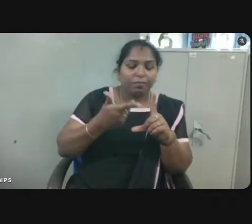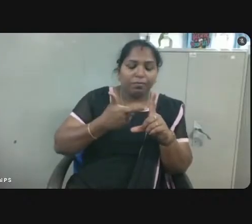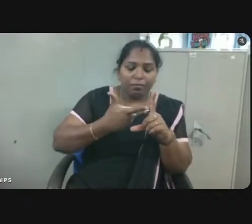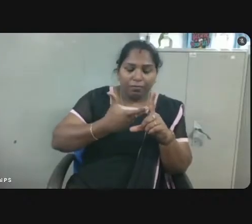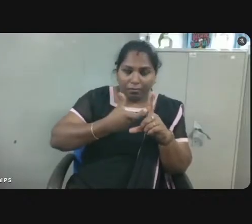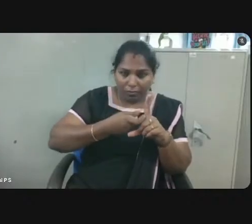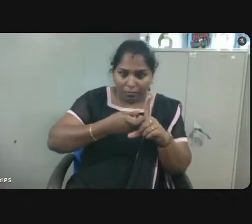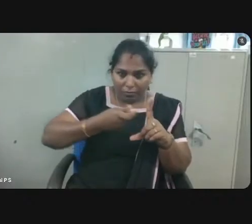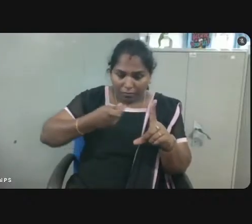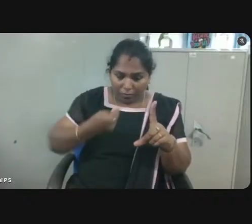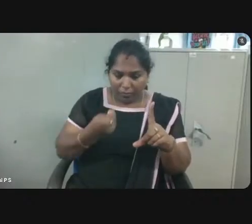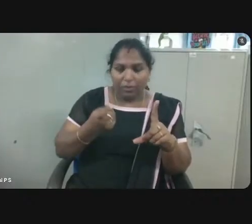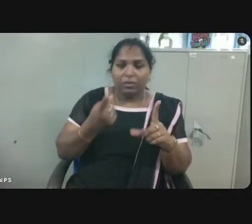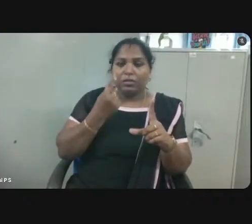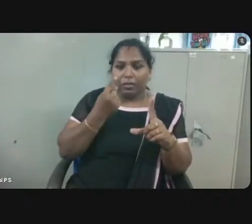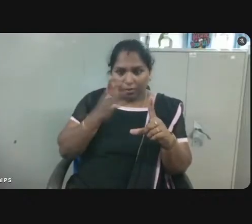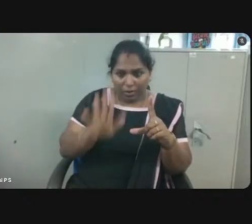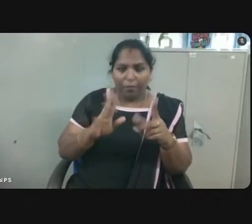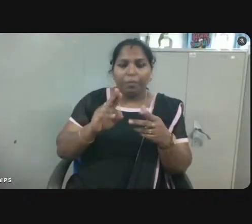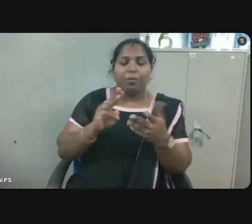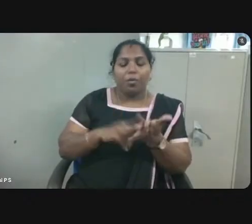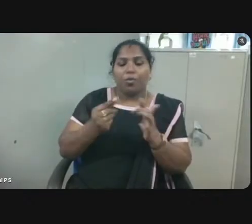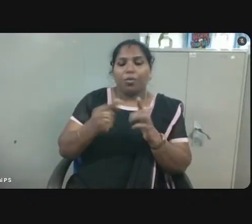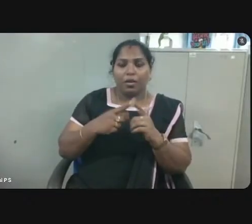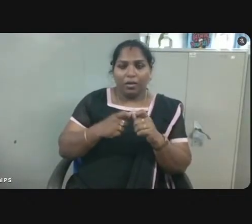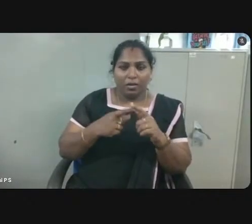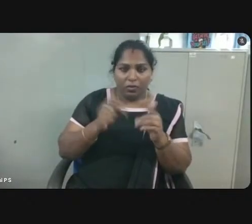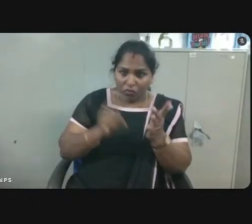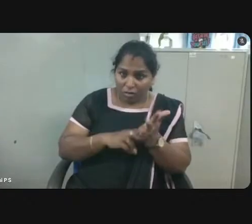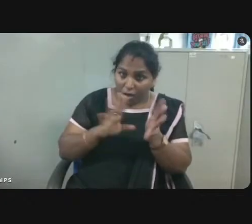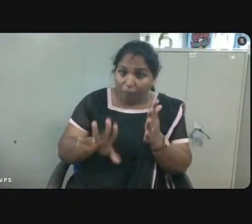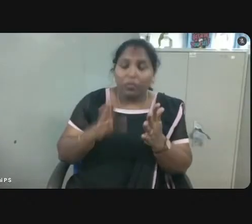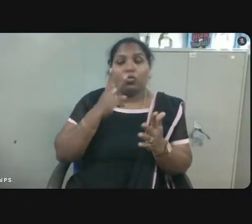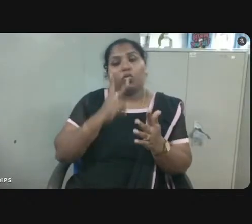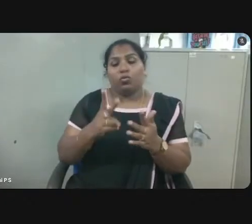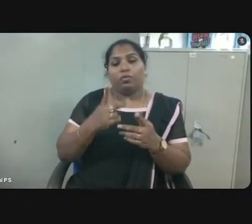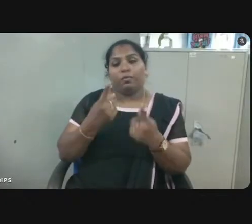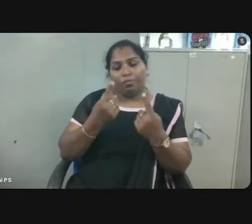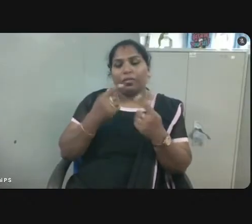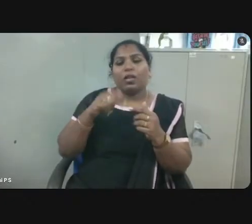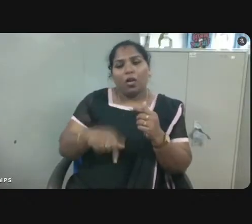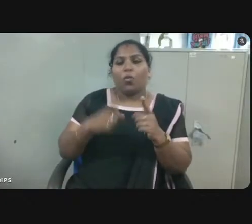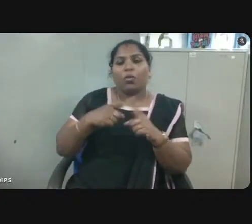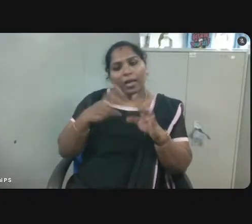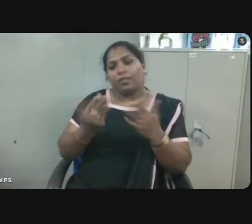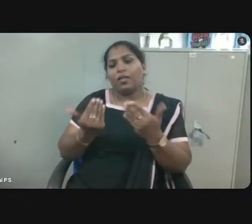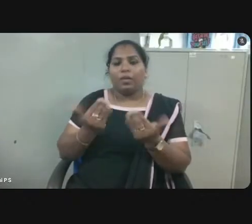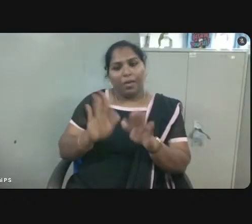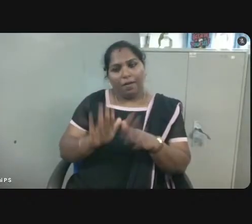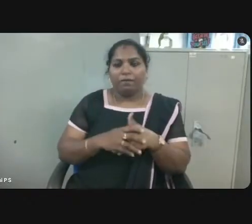ജീൻ മ്യൂട്ടേഷൻ ഉണ്ടോ എന്ന് നോക്കുക. അങ്ങനെ നമ്മൾ ഈ കുഞ്ഞ് ഉണ്ടാകുന്നതിന് മുമ്പ് തന്നെ ഈ അസുഖം ഉണ്ടോ എന്ന് കണ്ടുപിടിക്കാനുള്ള സാങ്കേതികത നമ്മുടെ കേരളത്തിൽ തന്നെ